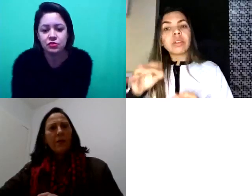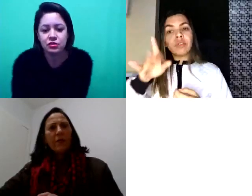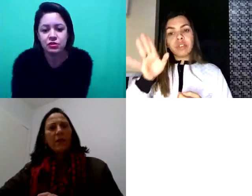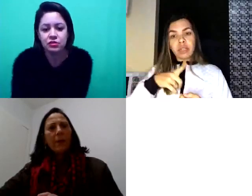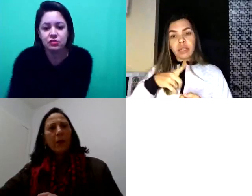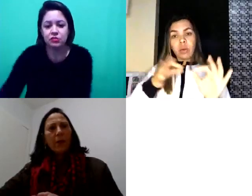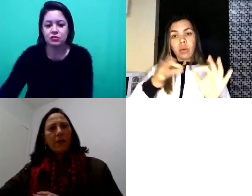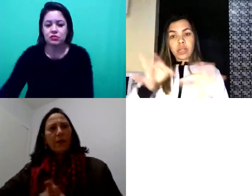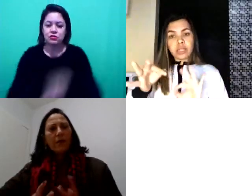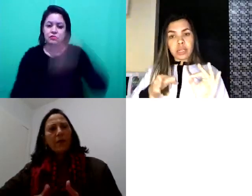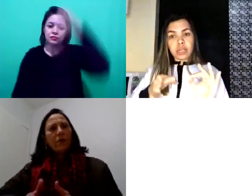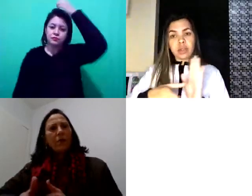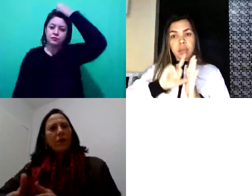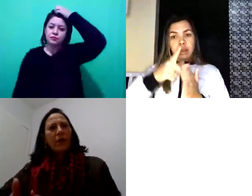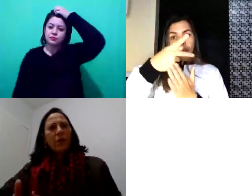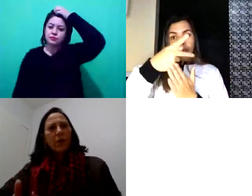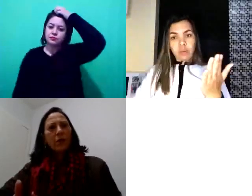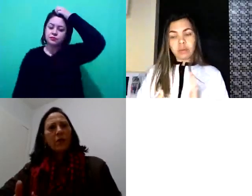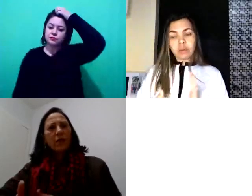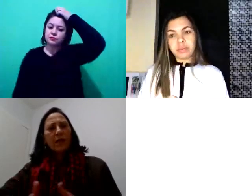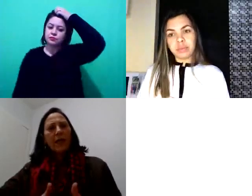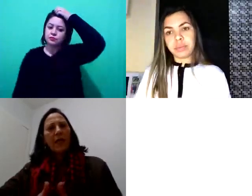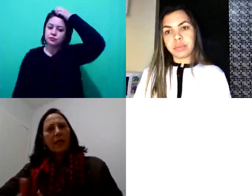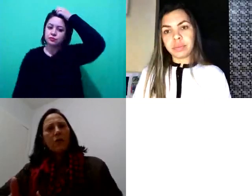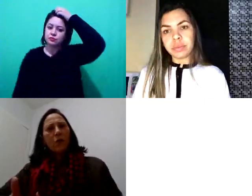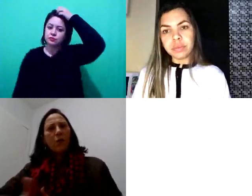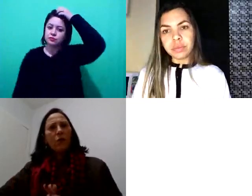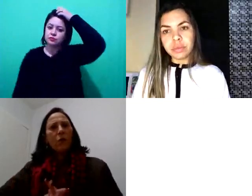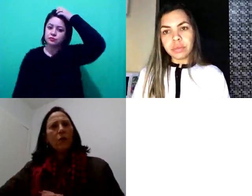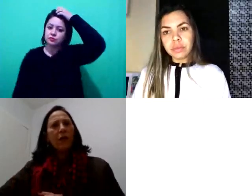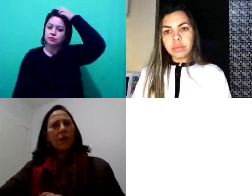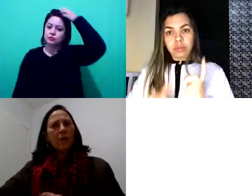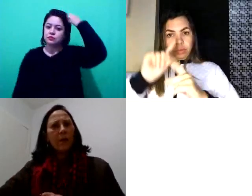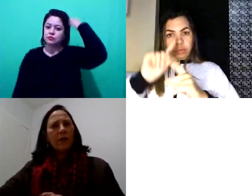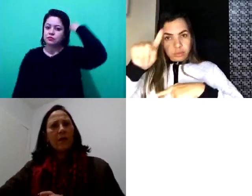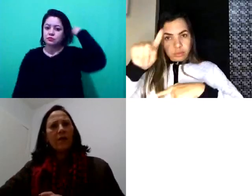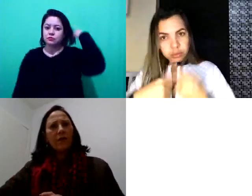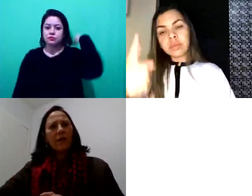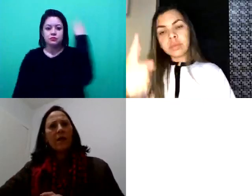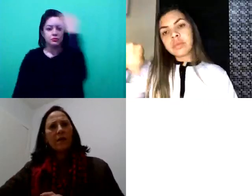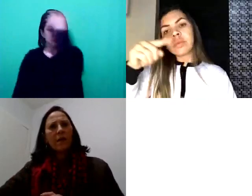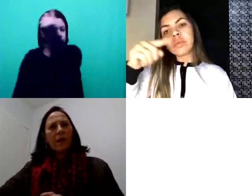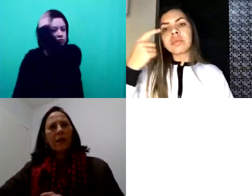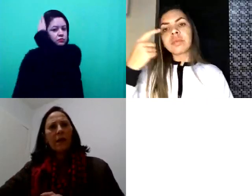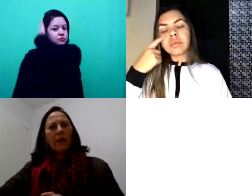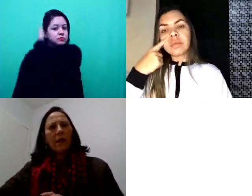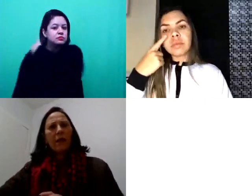Isso mesmo, depois vocês com os projetos prontos, vocês alinham com o orientador a pesquisa de vocês, né?